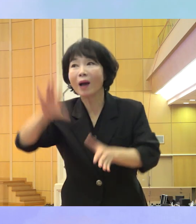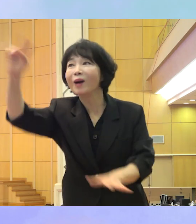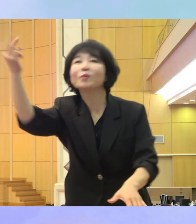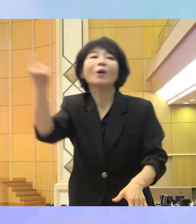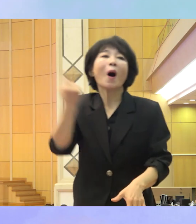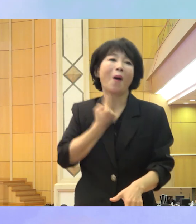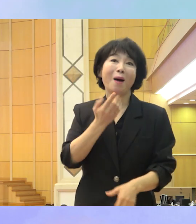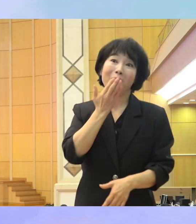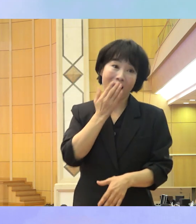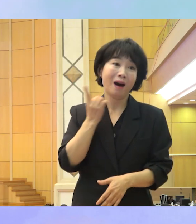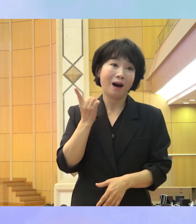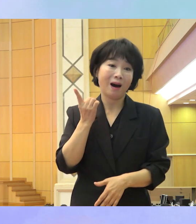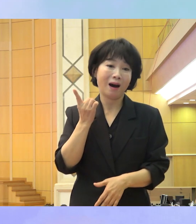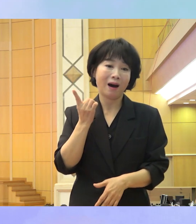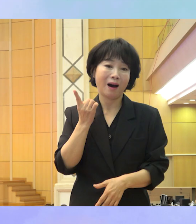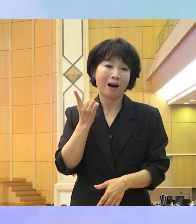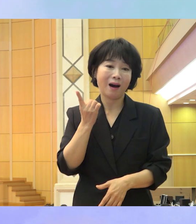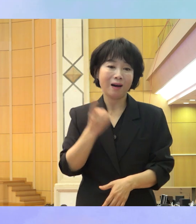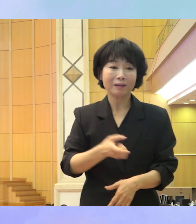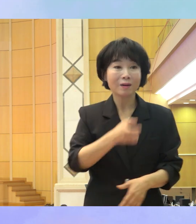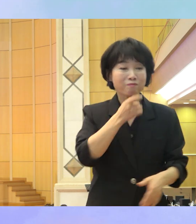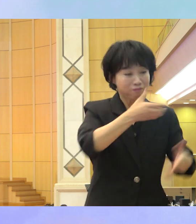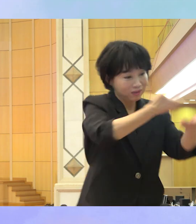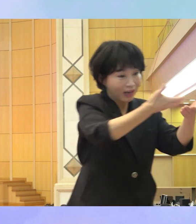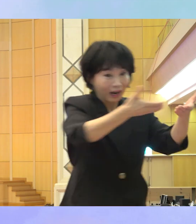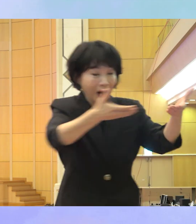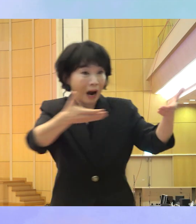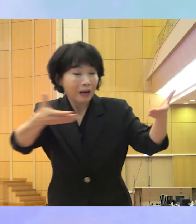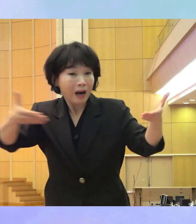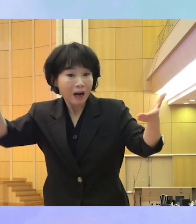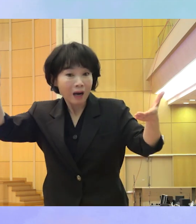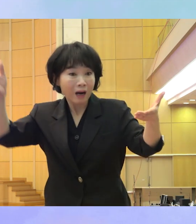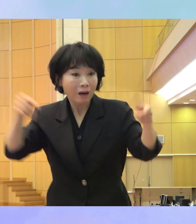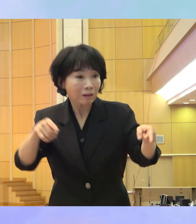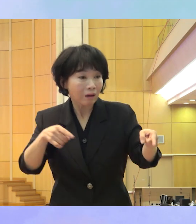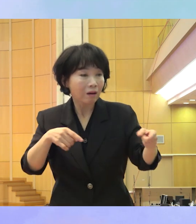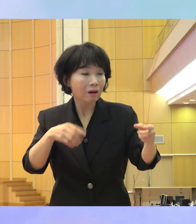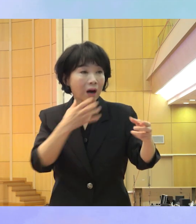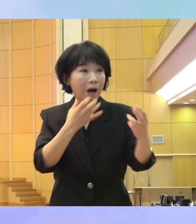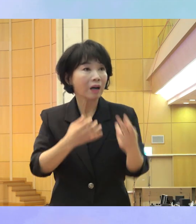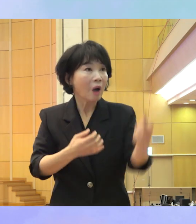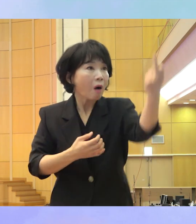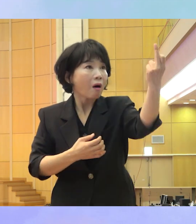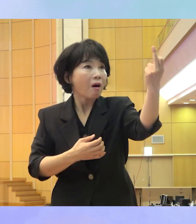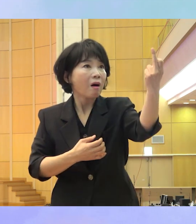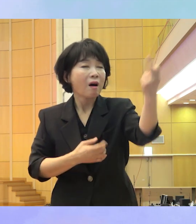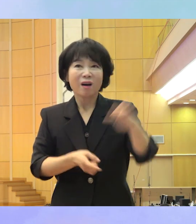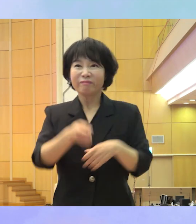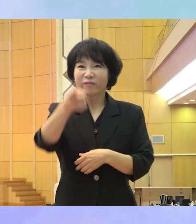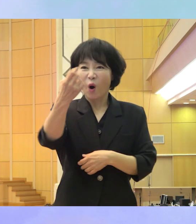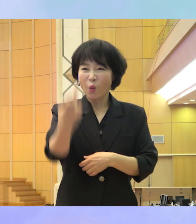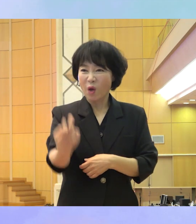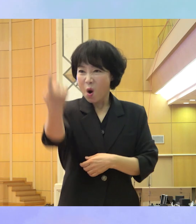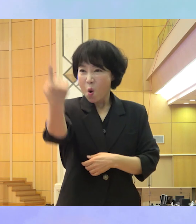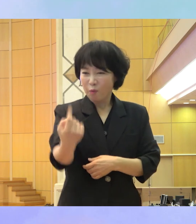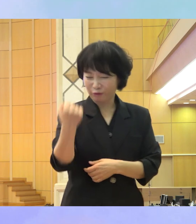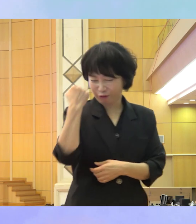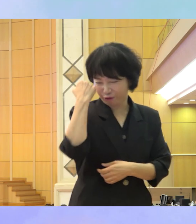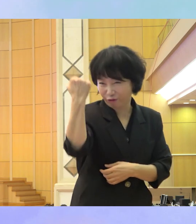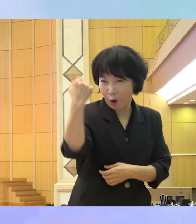고향을 도착해서 야복강가에서 에서에 죽인다는 소리를 듣잖아요.